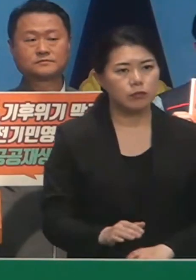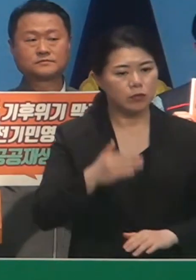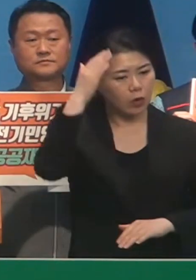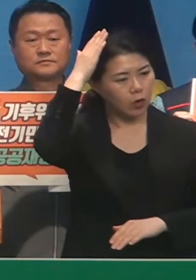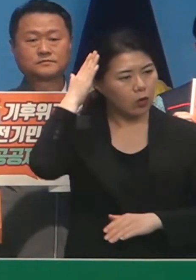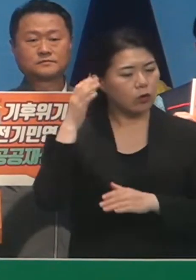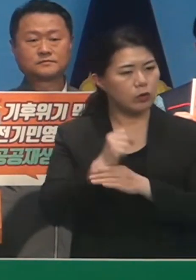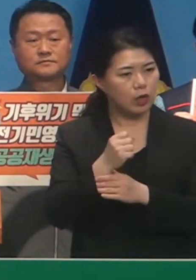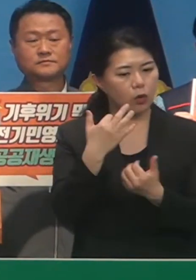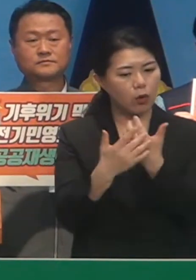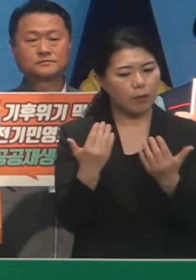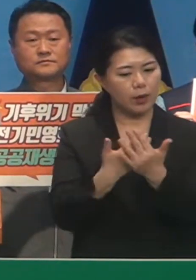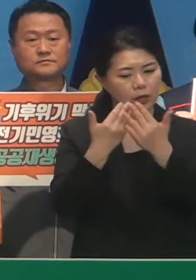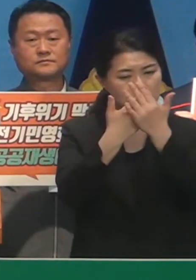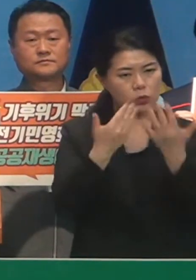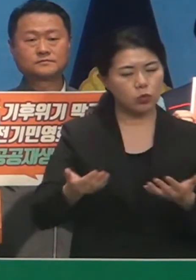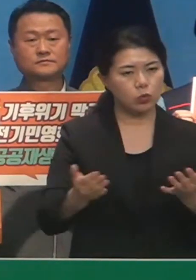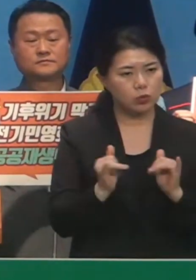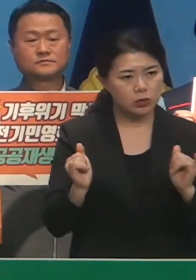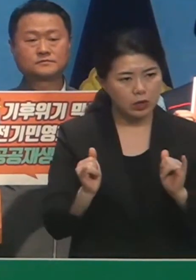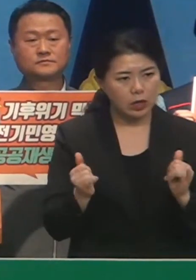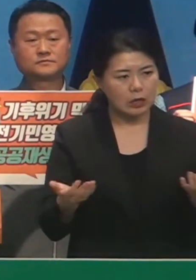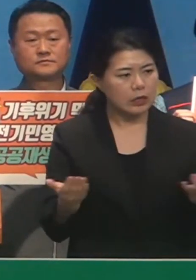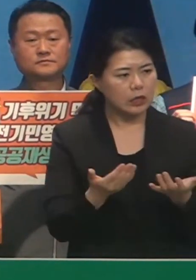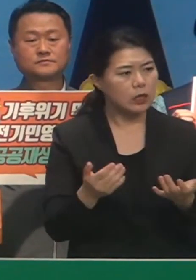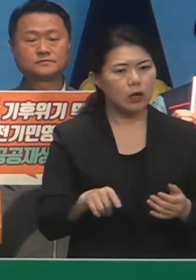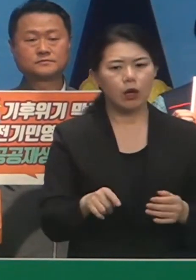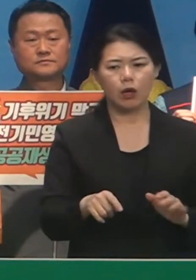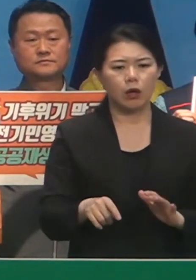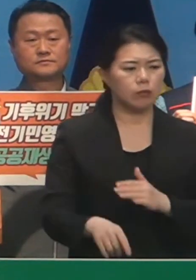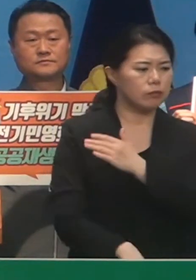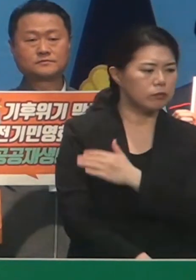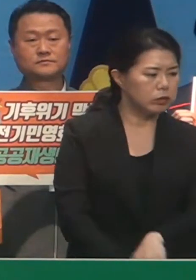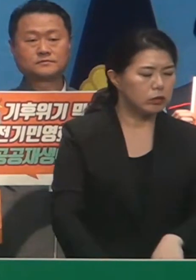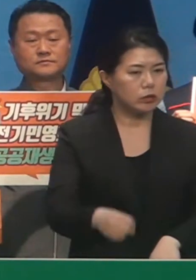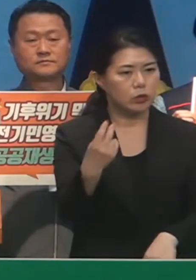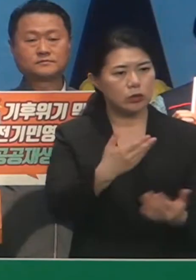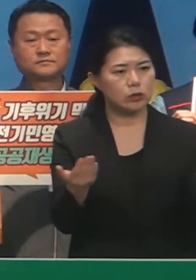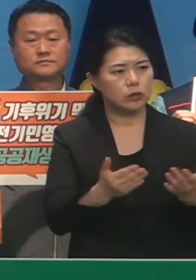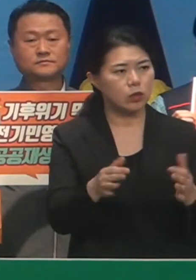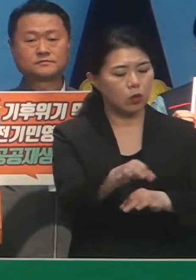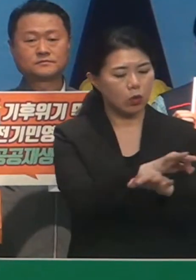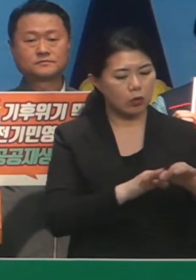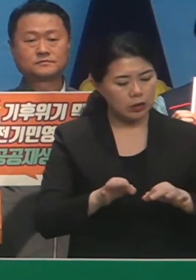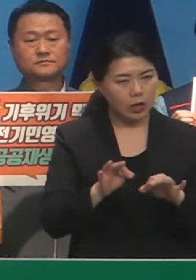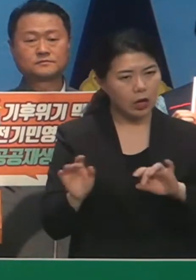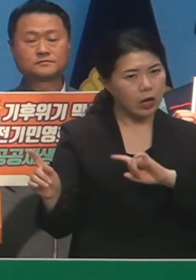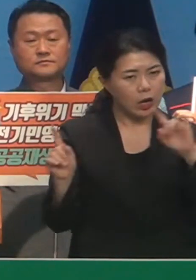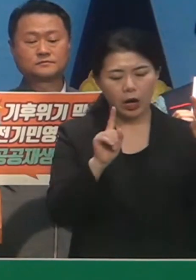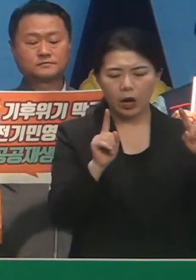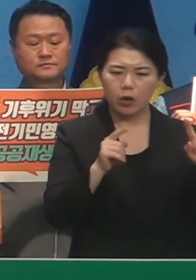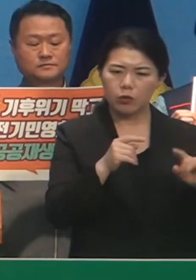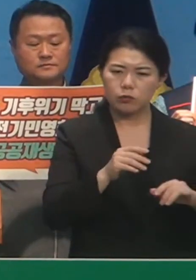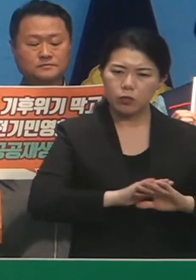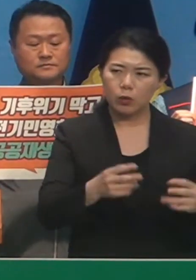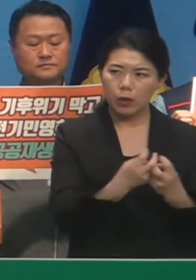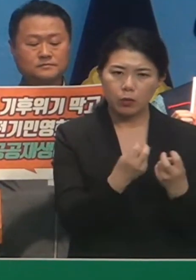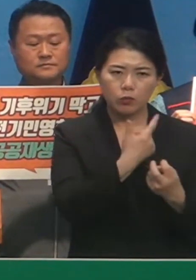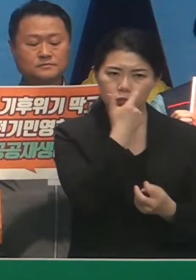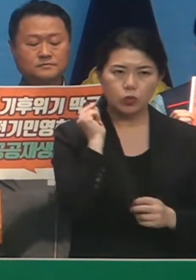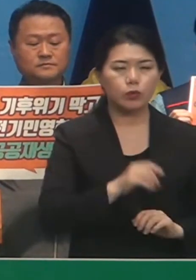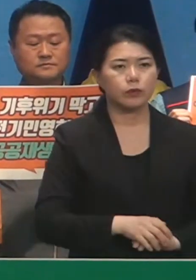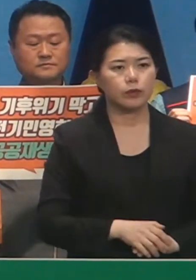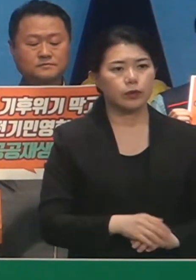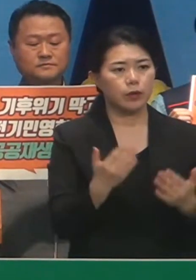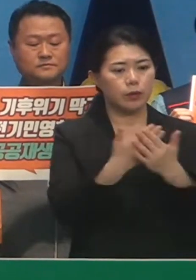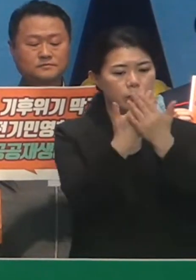석탄 발전 노동자들의 일자리 대책과 지역경제 살리기 정책은 미흡하기만 합니다.